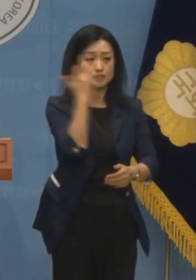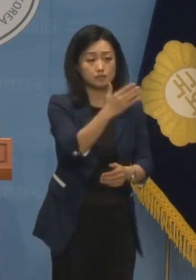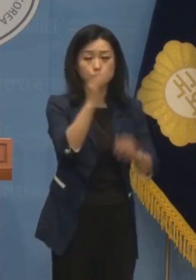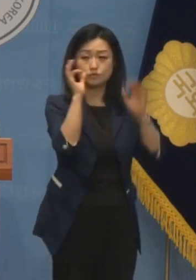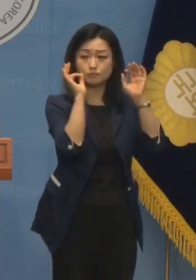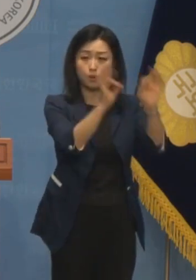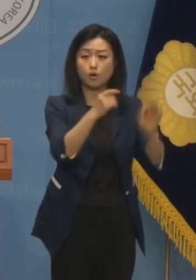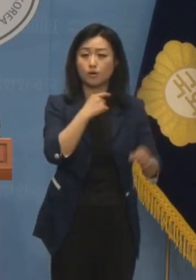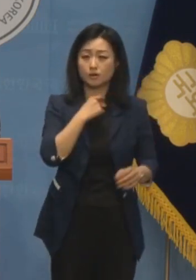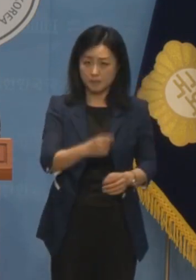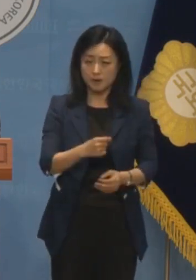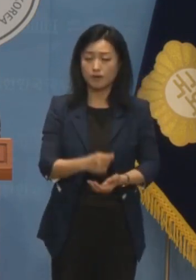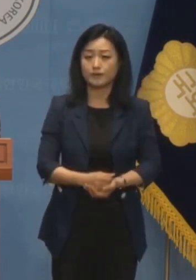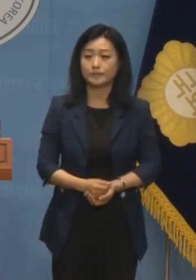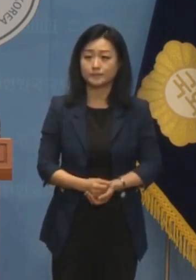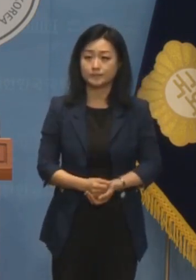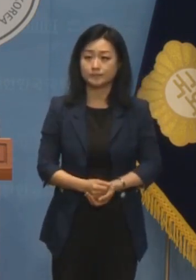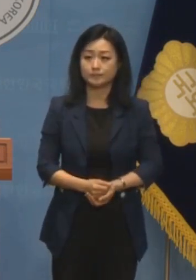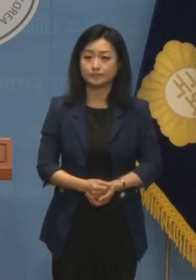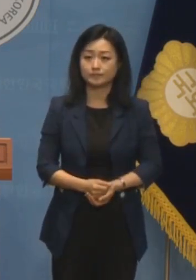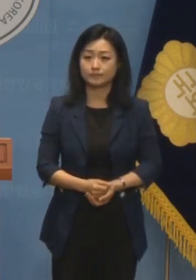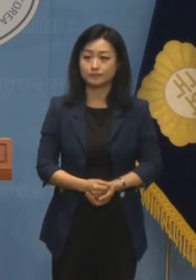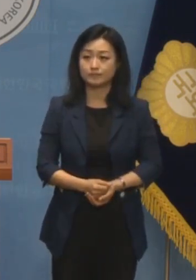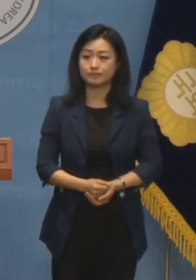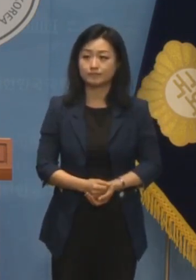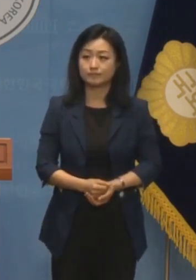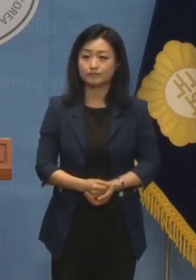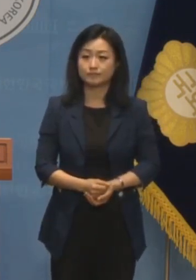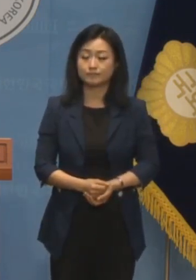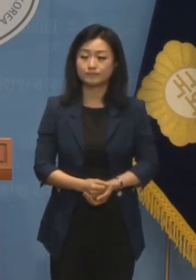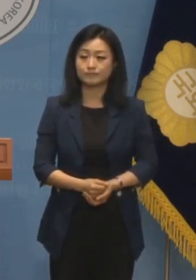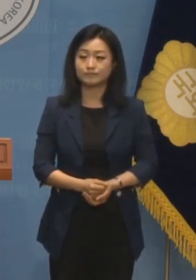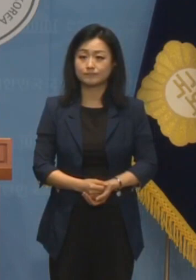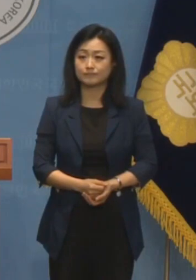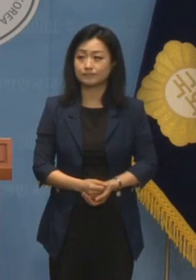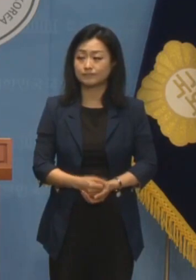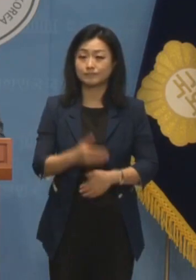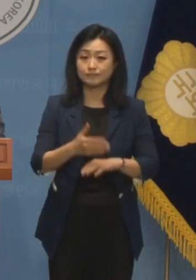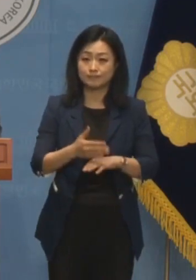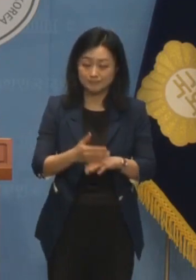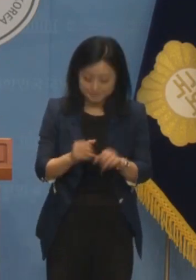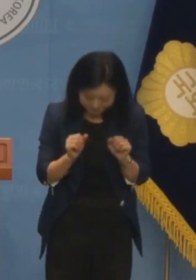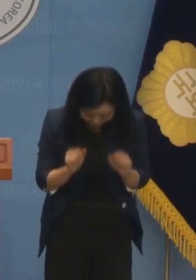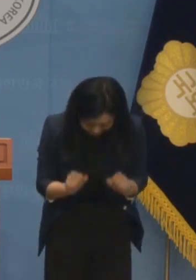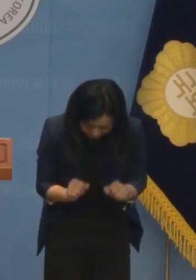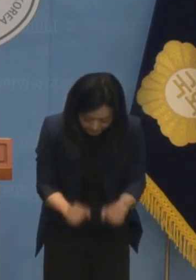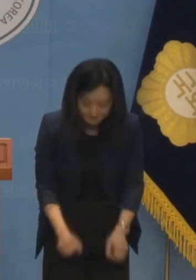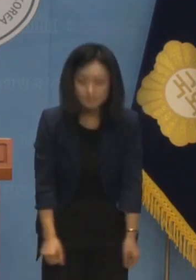생각하지 않을 수 없다. 감사합니다.